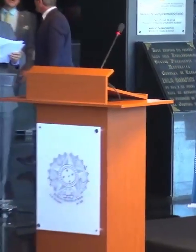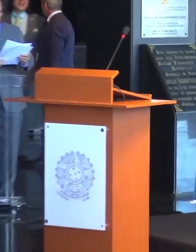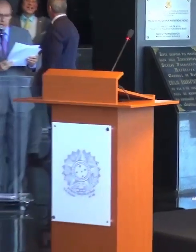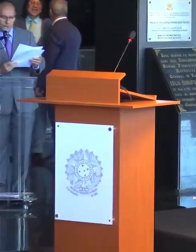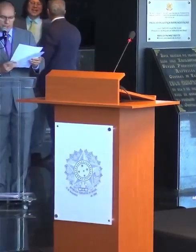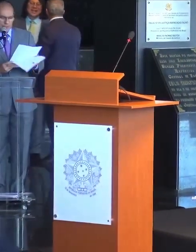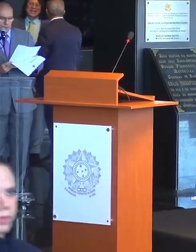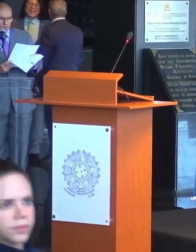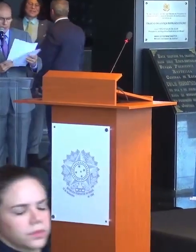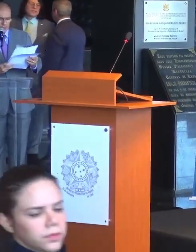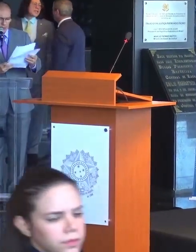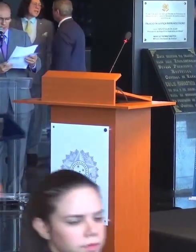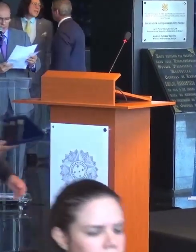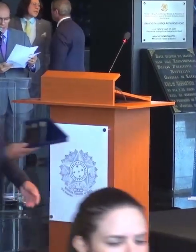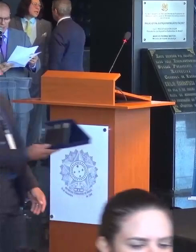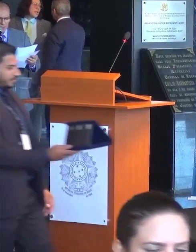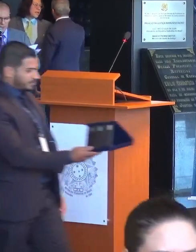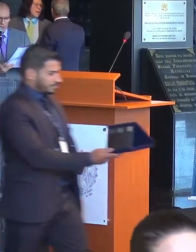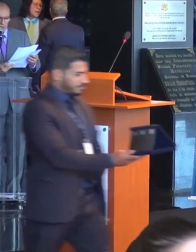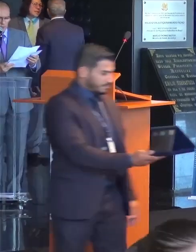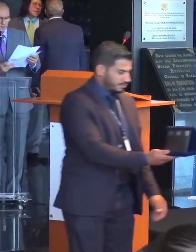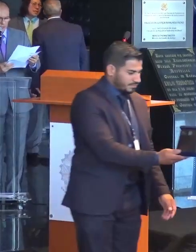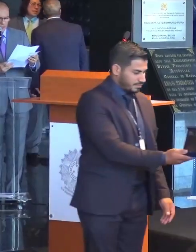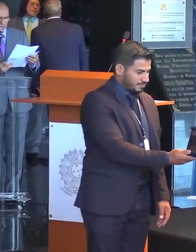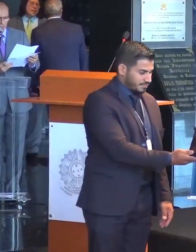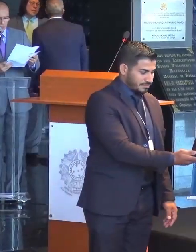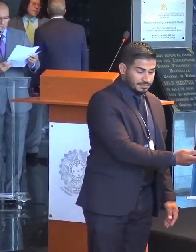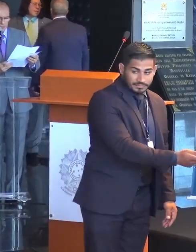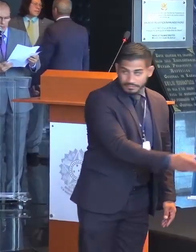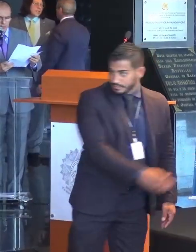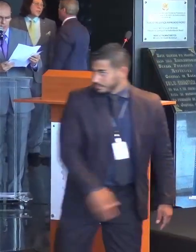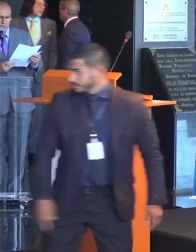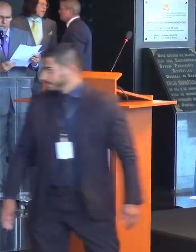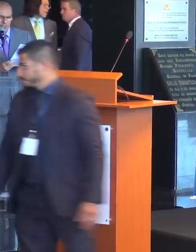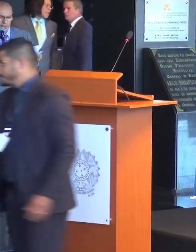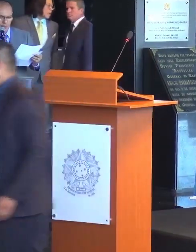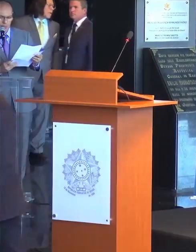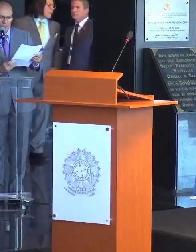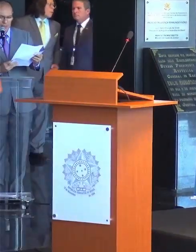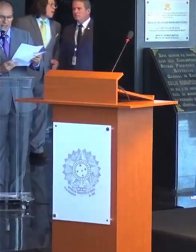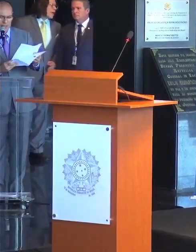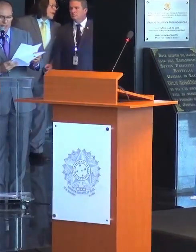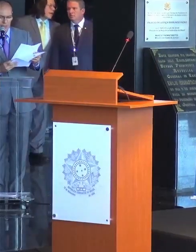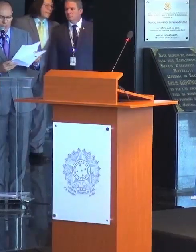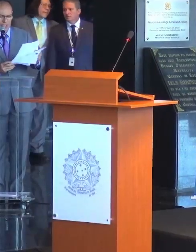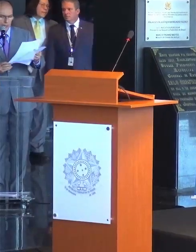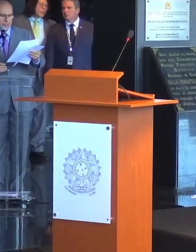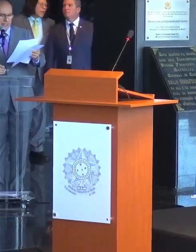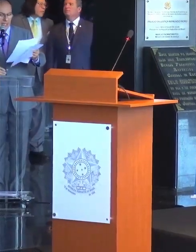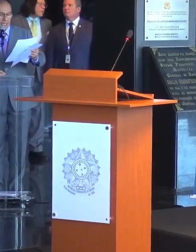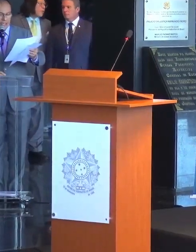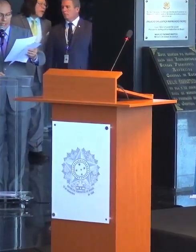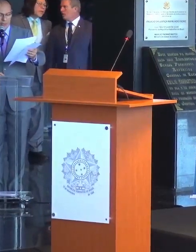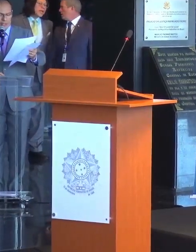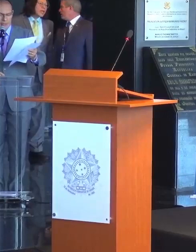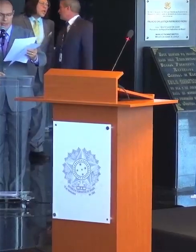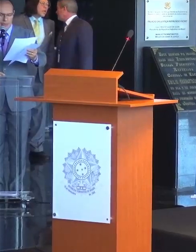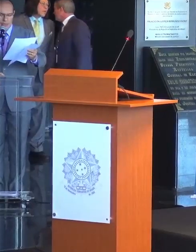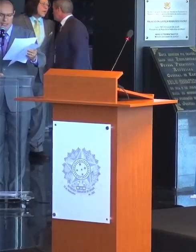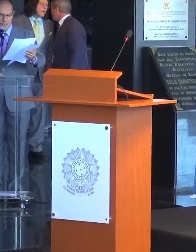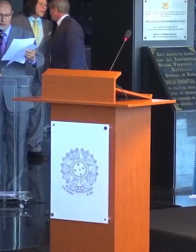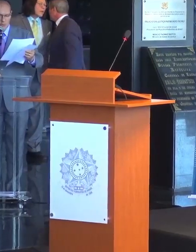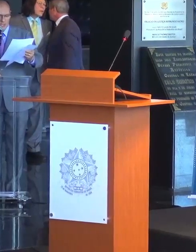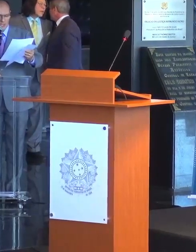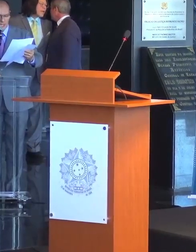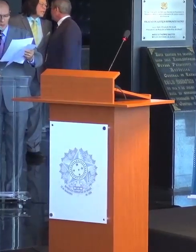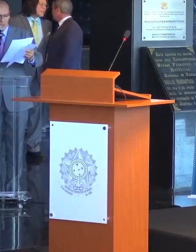Agora, o secretário e o ministro prestam homenagem à servidora do Ministério da Justiça e Segurança Pública, Tônia Maria Pedrosa Alves, em reconhecimento